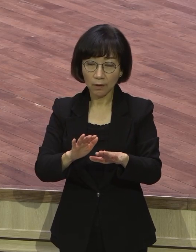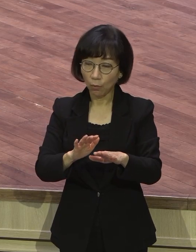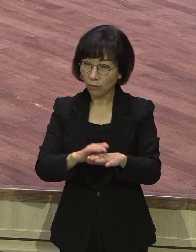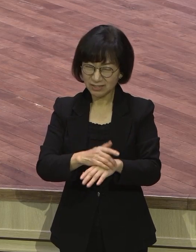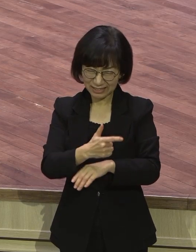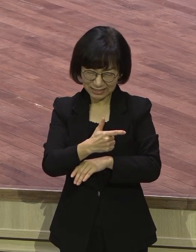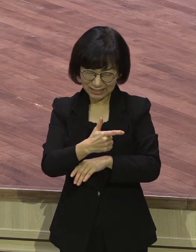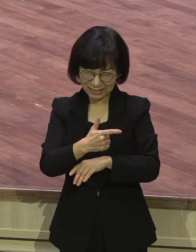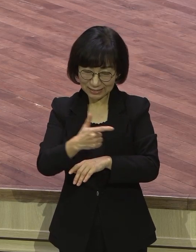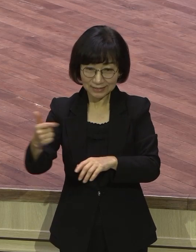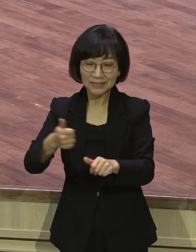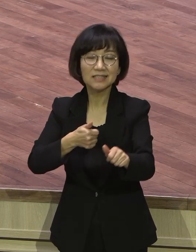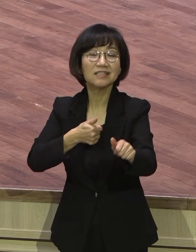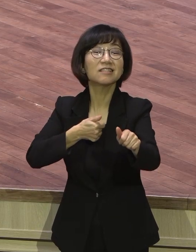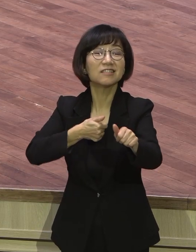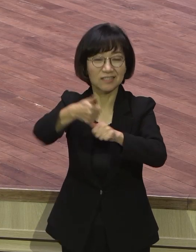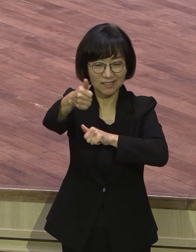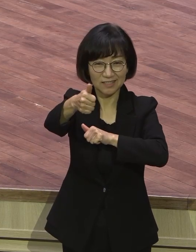배승이었습니다.